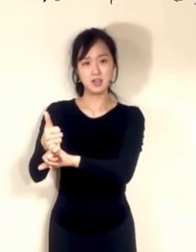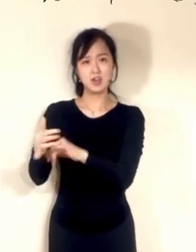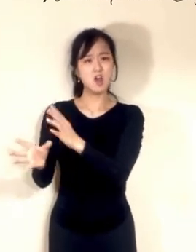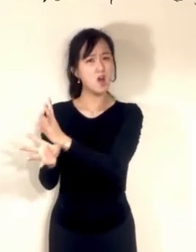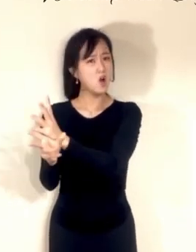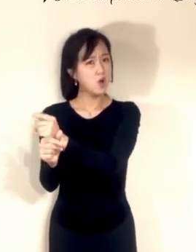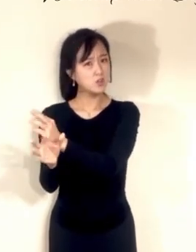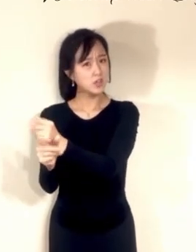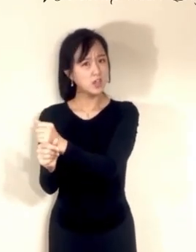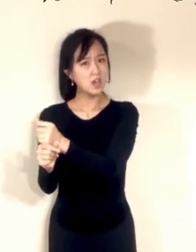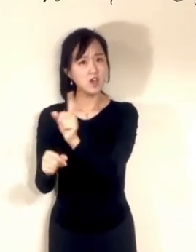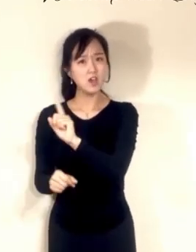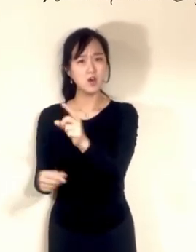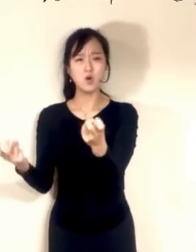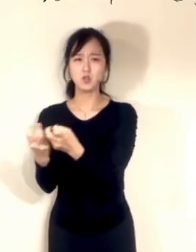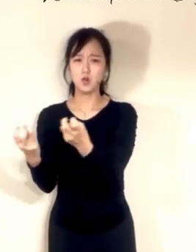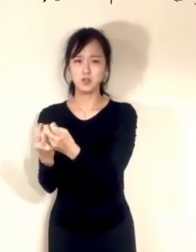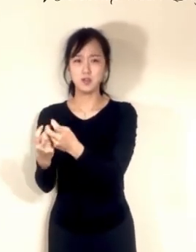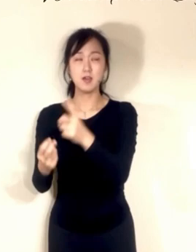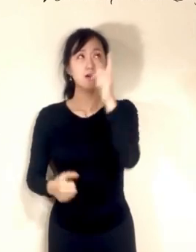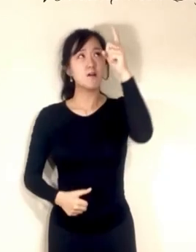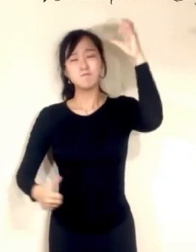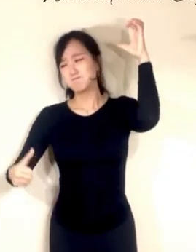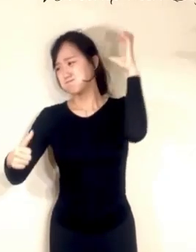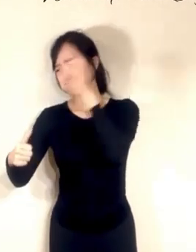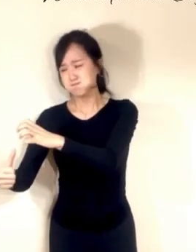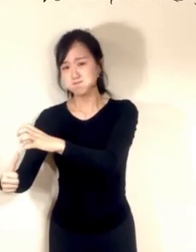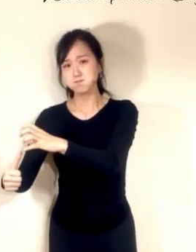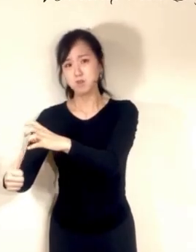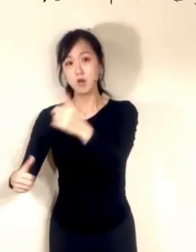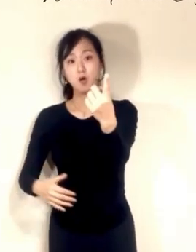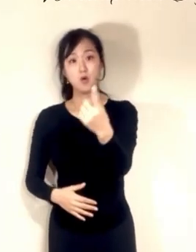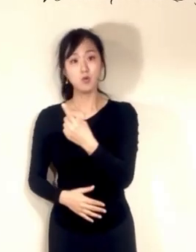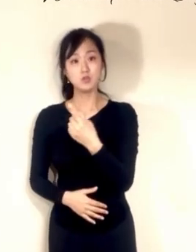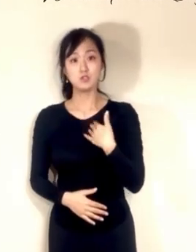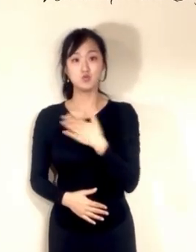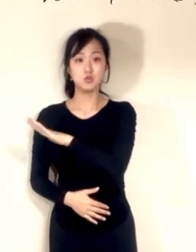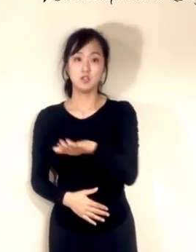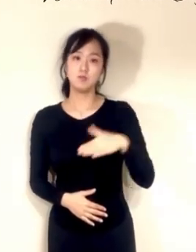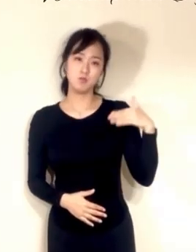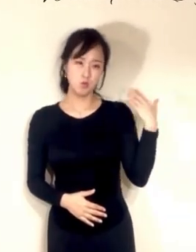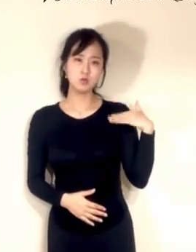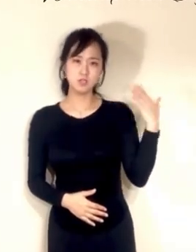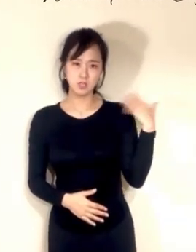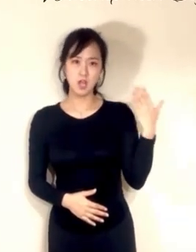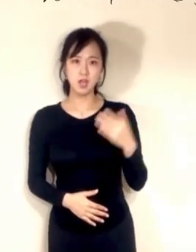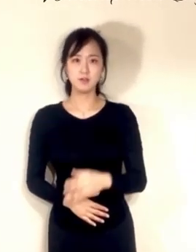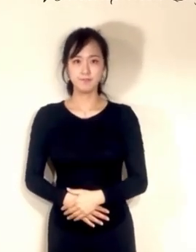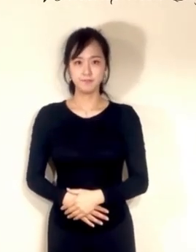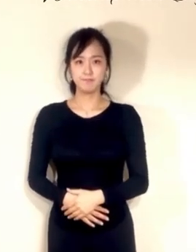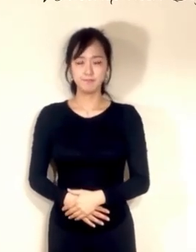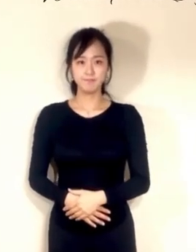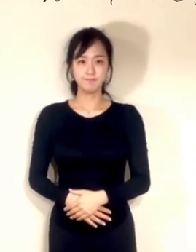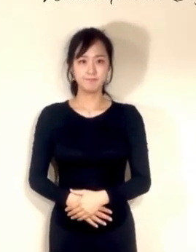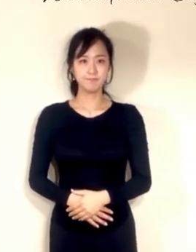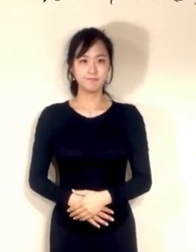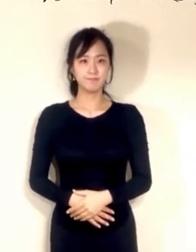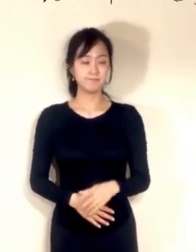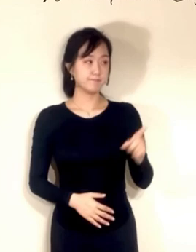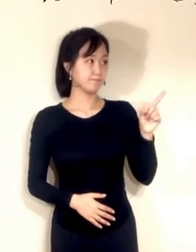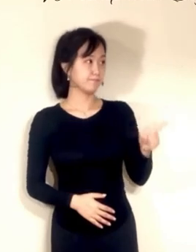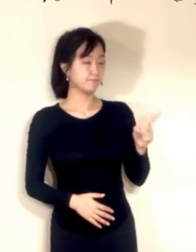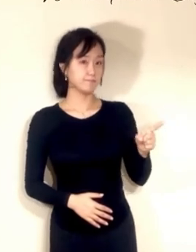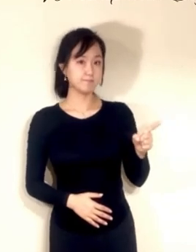유한하다, 도대체 언제 어느 때에 어떻게 재앙이 임하는지 우리는 모른다 라는 이 중요한